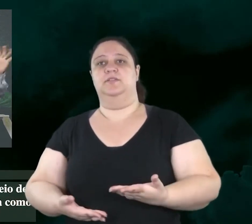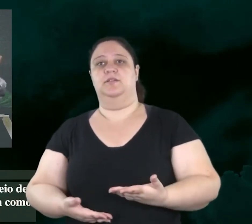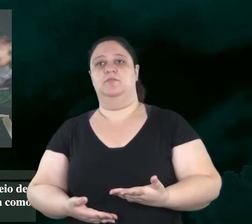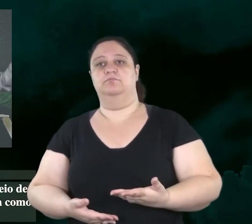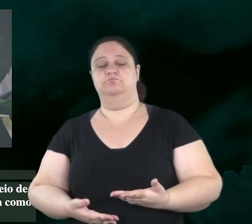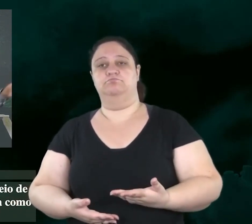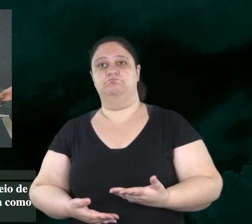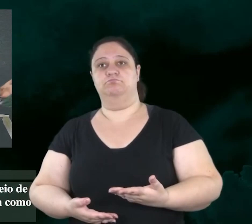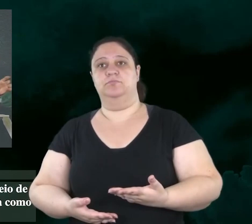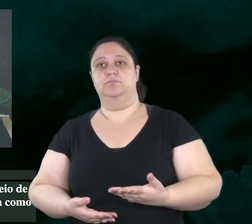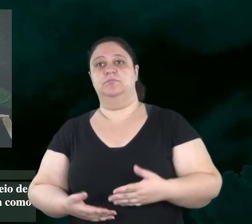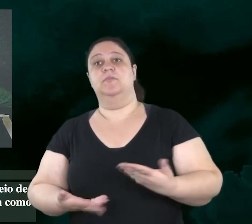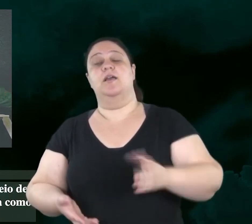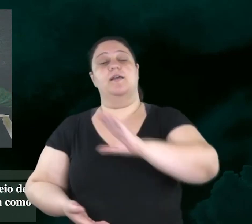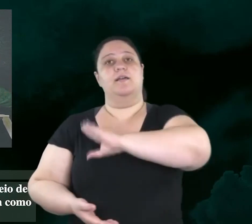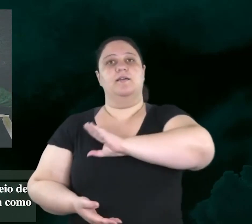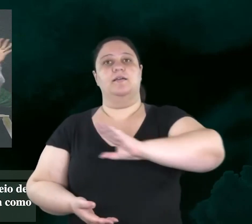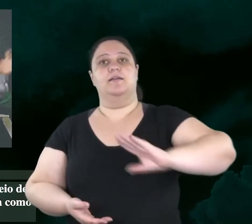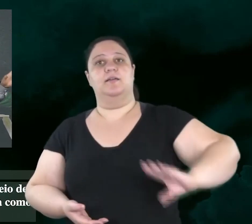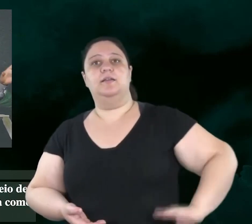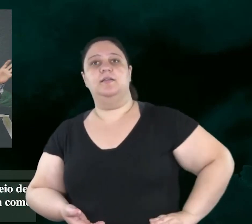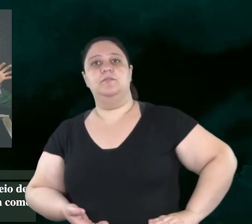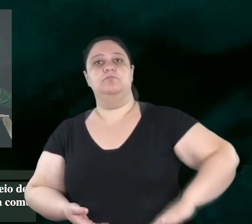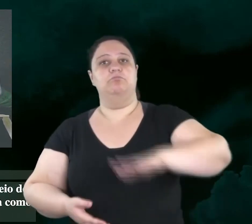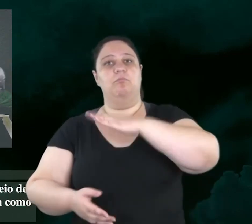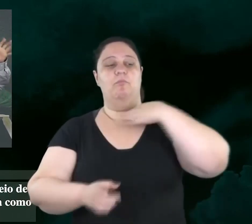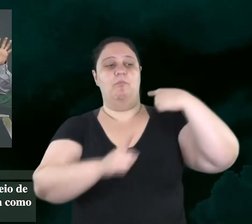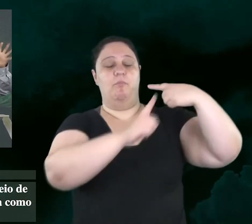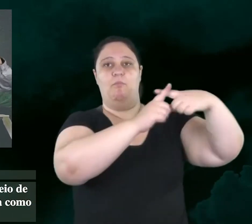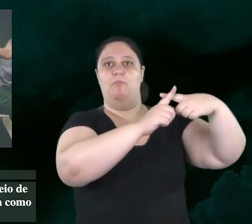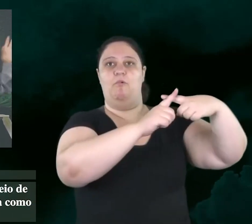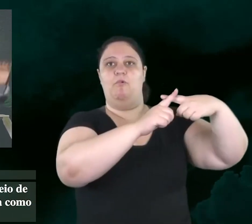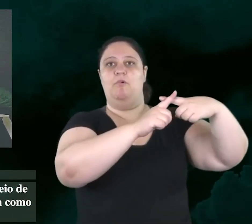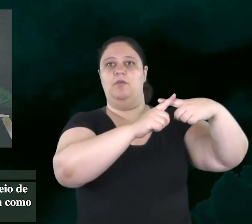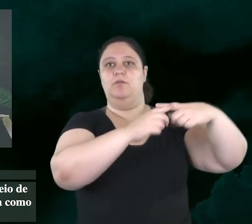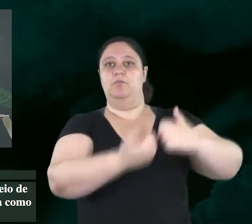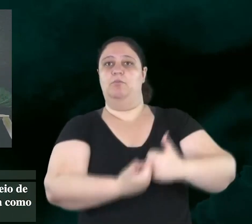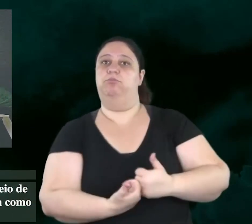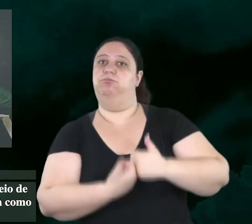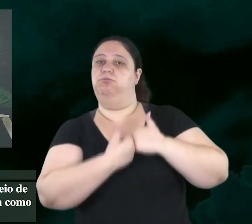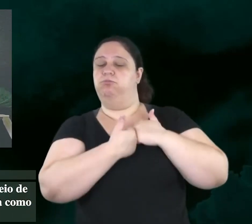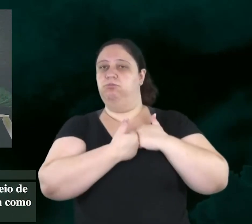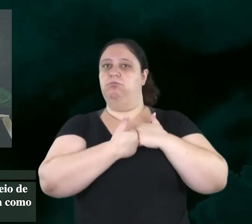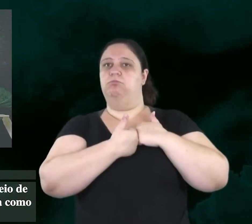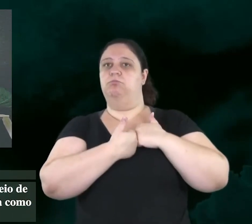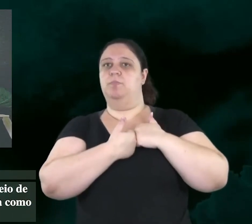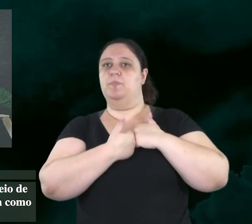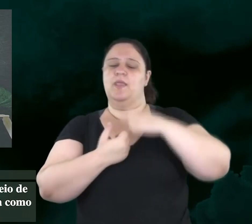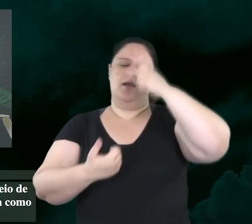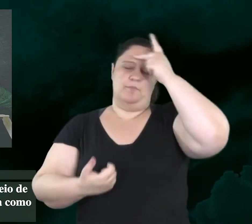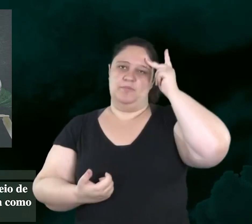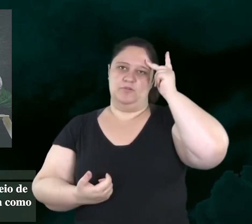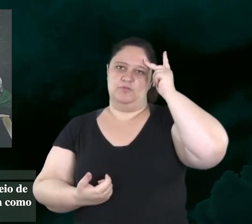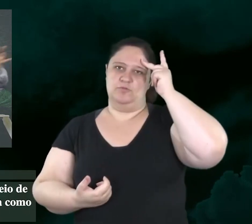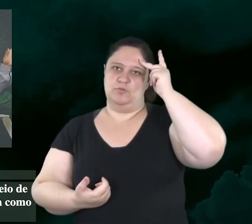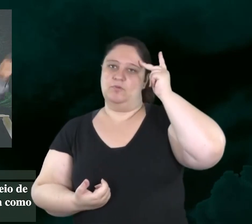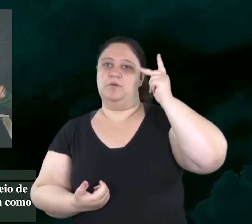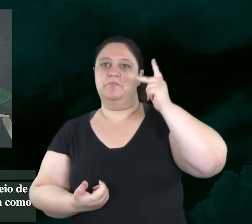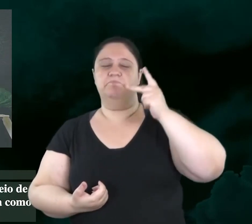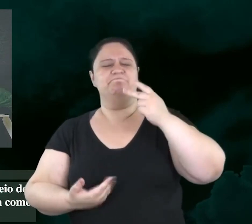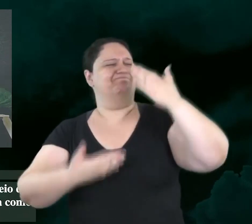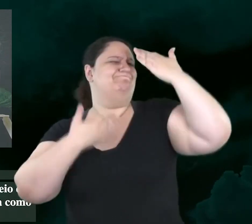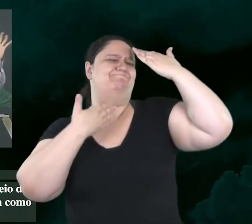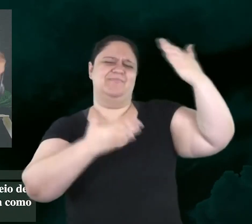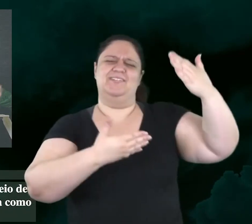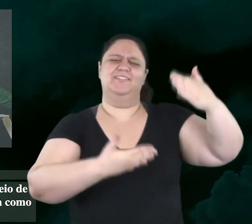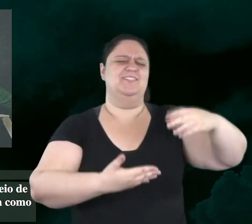como Cordeiro Pascal, né, morreu por eles, e eles então desfrutam dessa graça, eles foram, né, seus pecados foram perdoados,